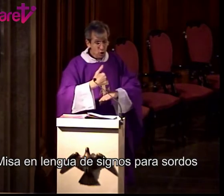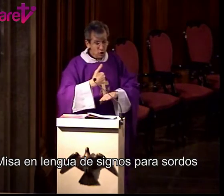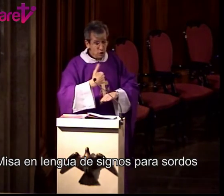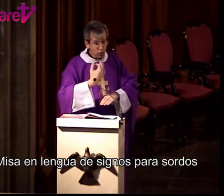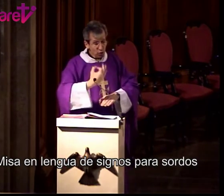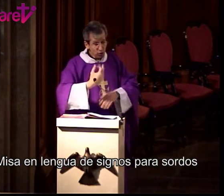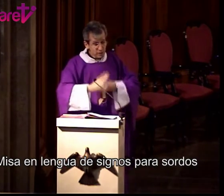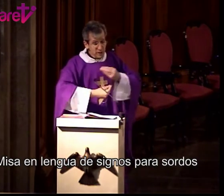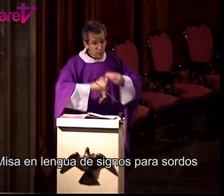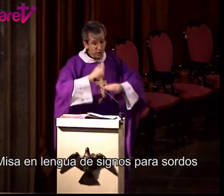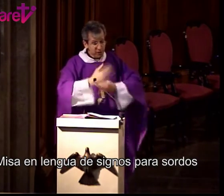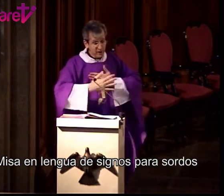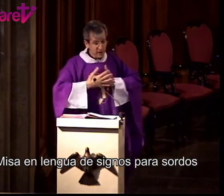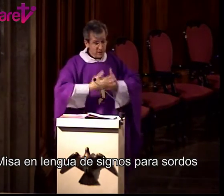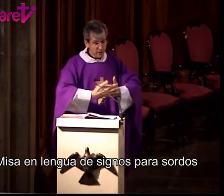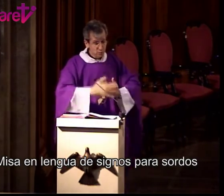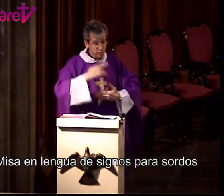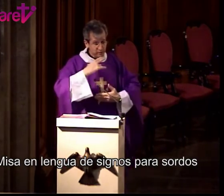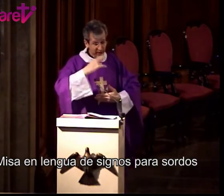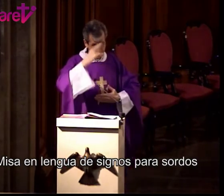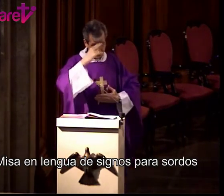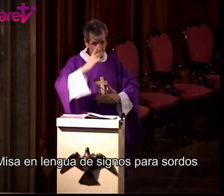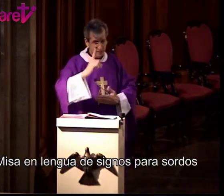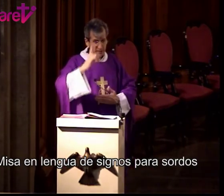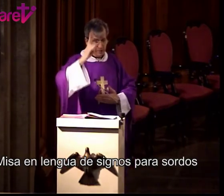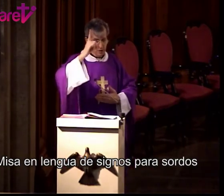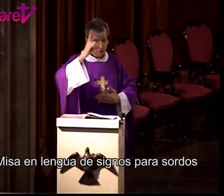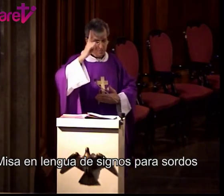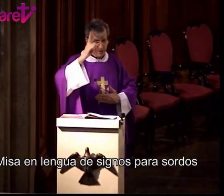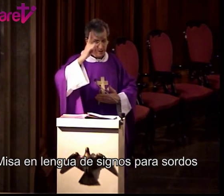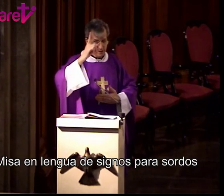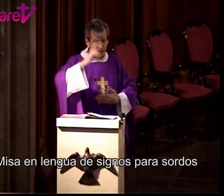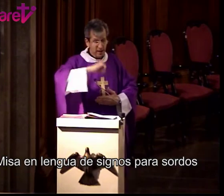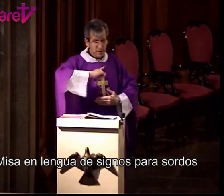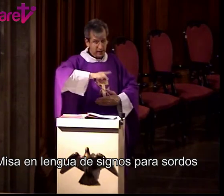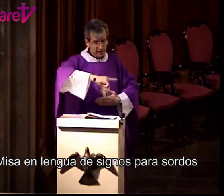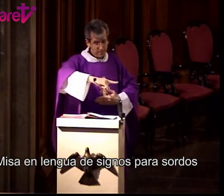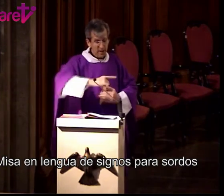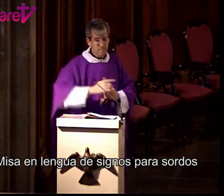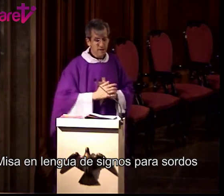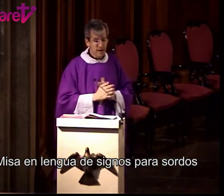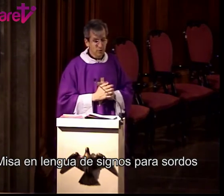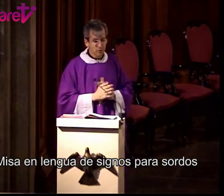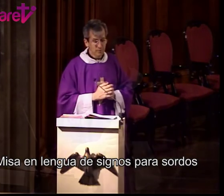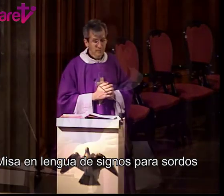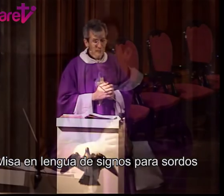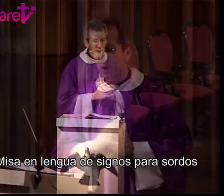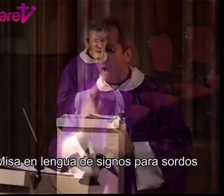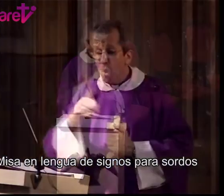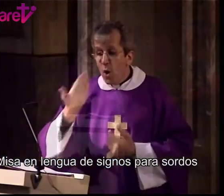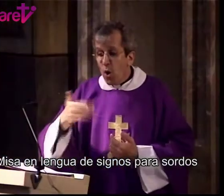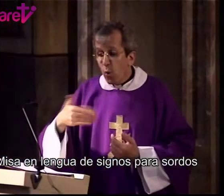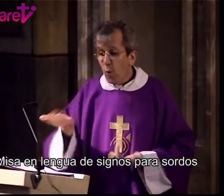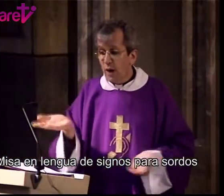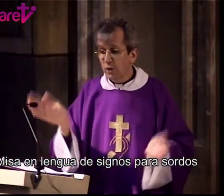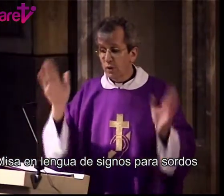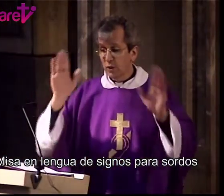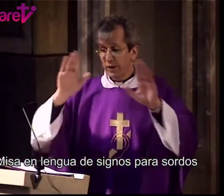yo debo hacer la voluntad de Dios Padre que me ha enviado. Cuando es